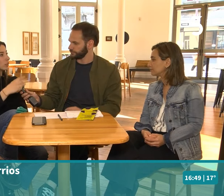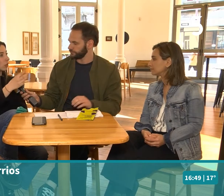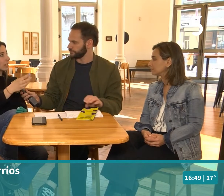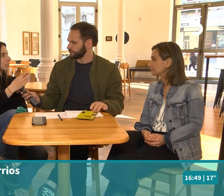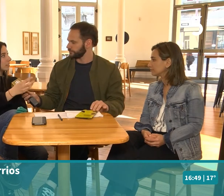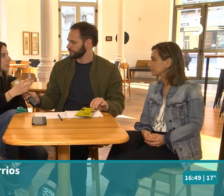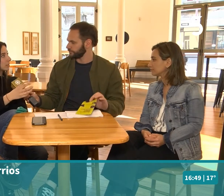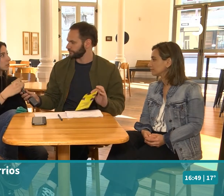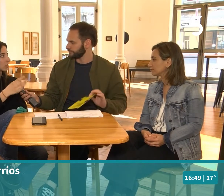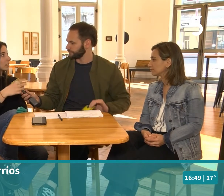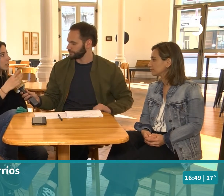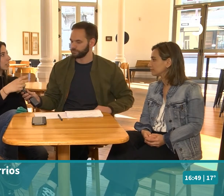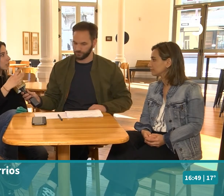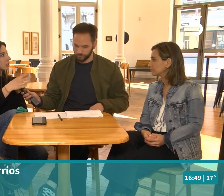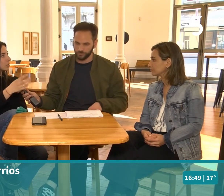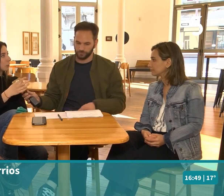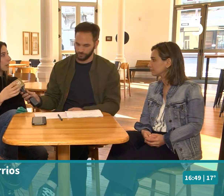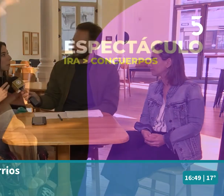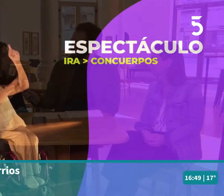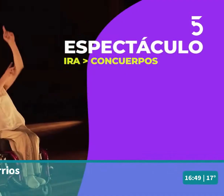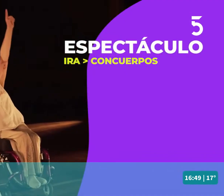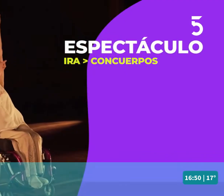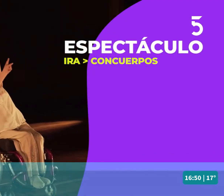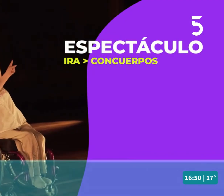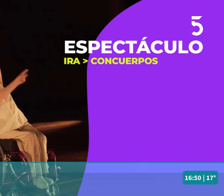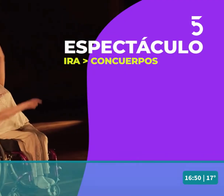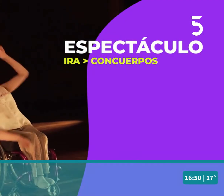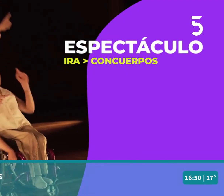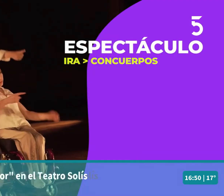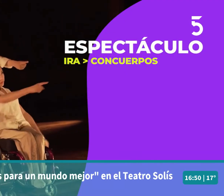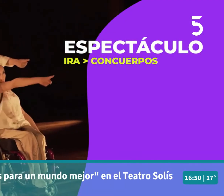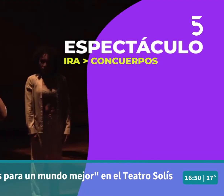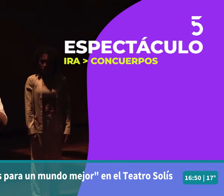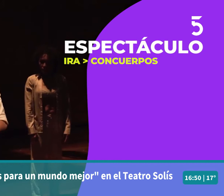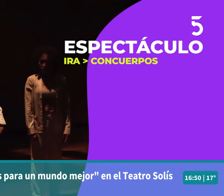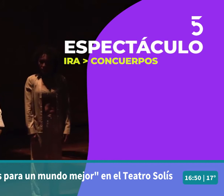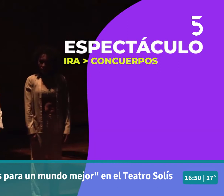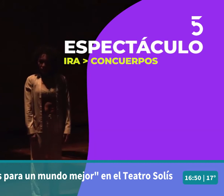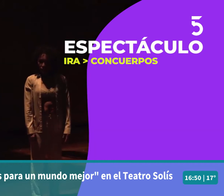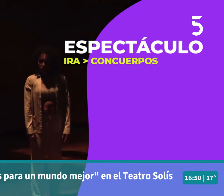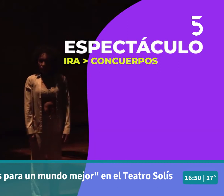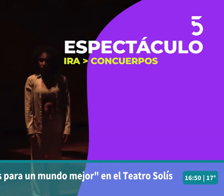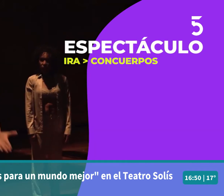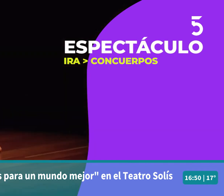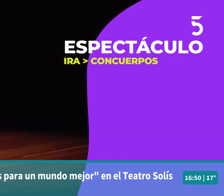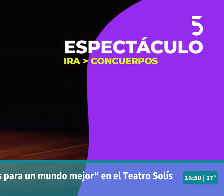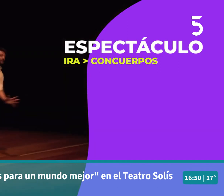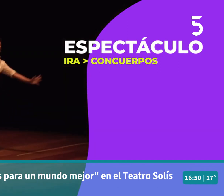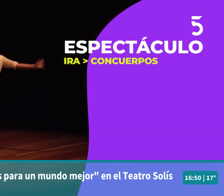con artistas y personas que están dedicándose a eso para el público está bueno también para saber que existe eso y bueno, eso, como